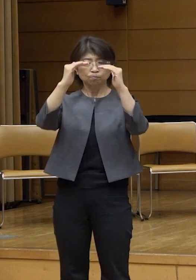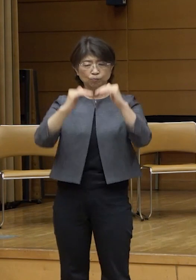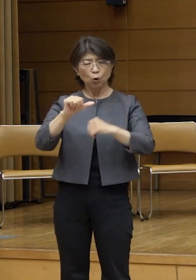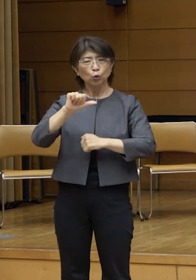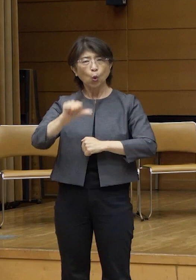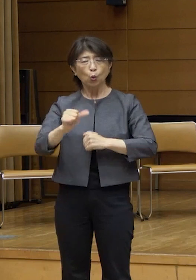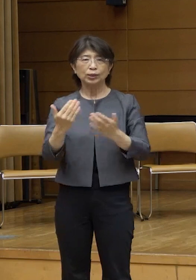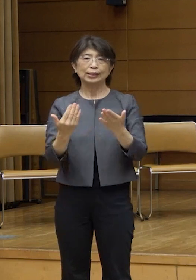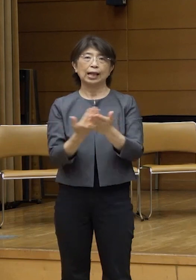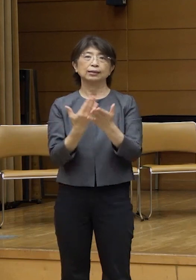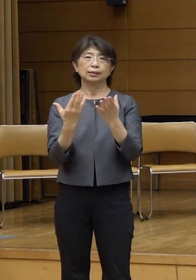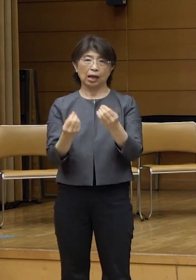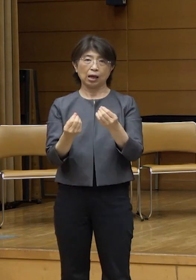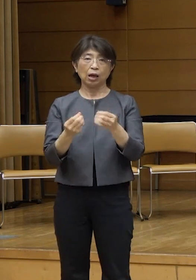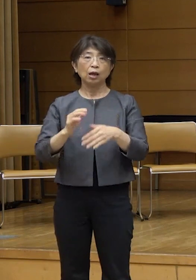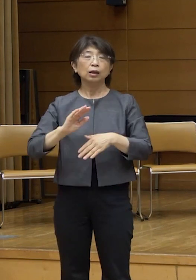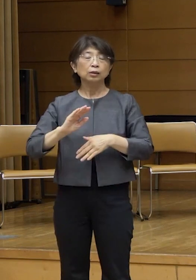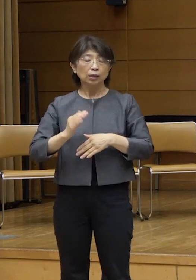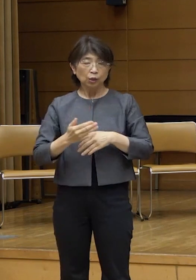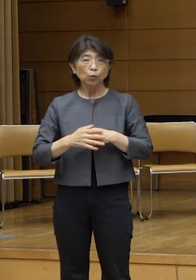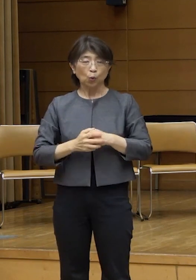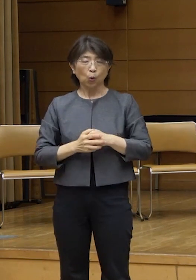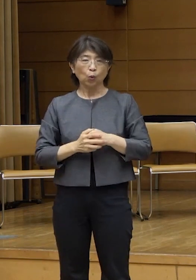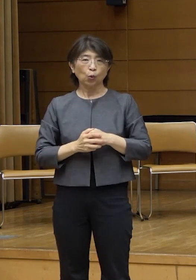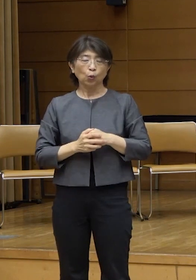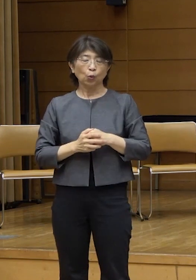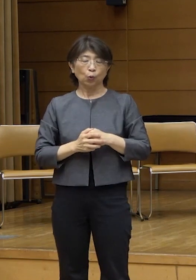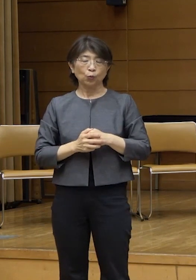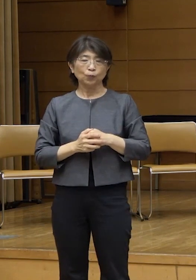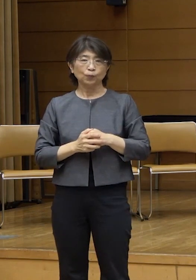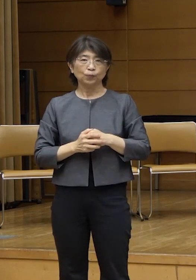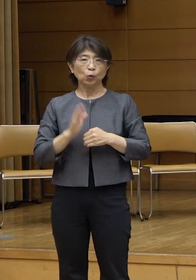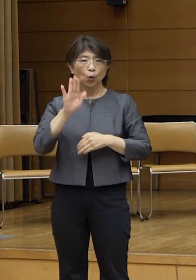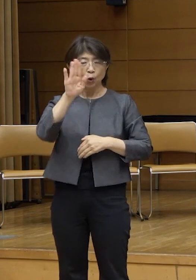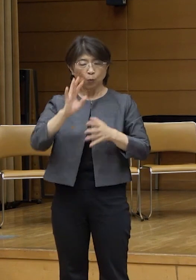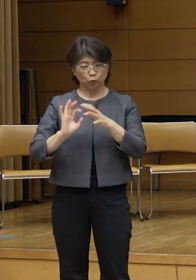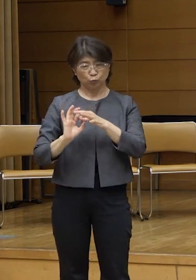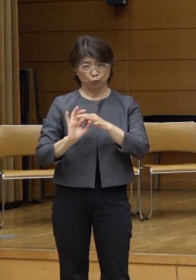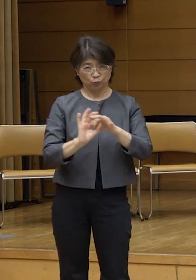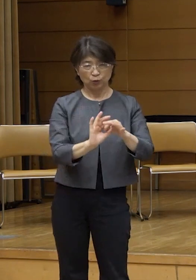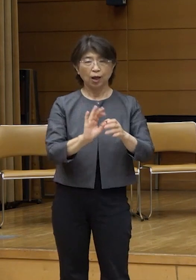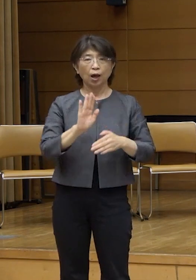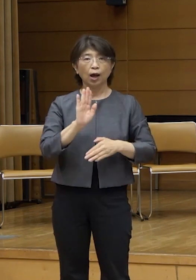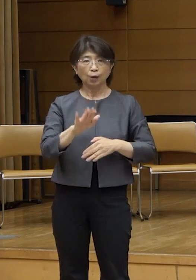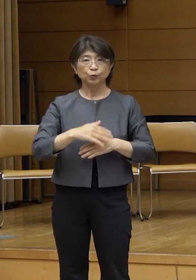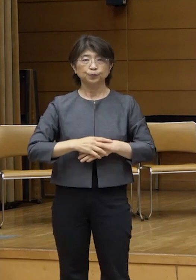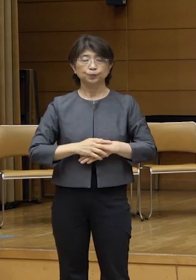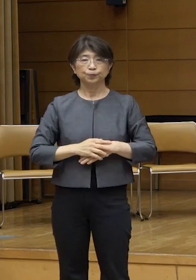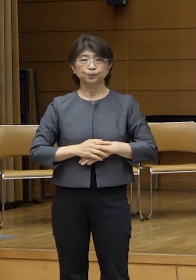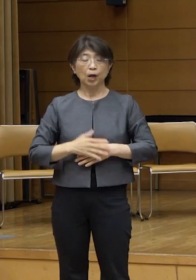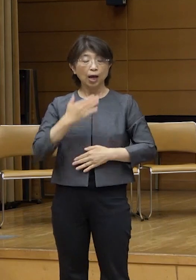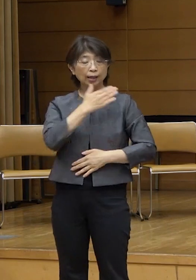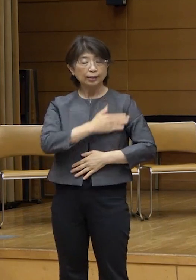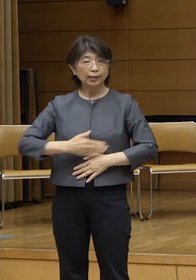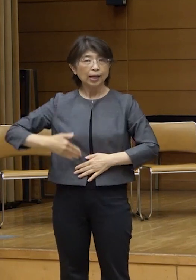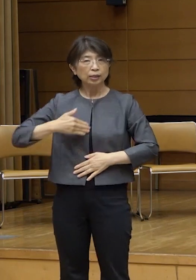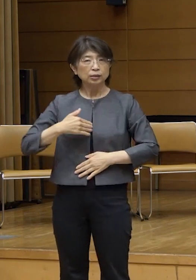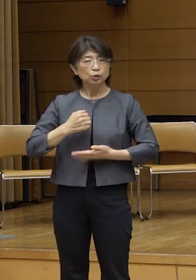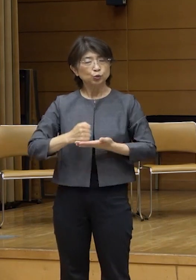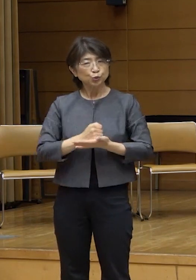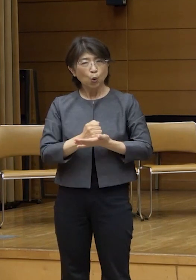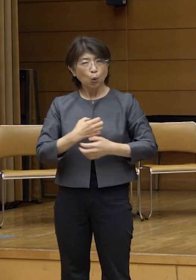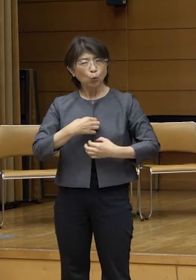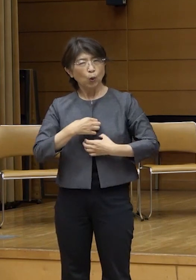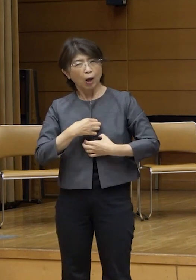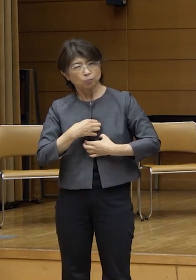って、これが緩やかになったというわけではありません。そこで、まずは体調不安や発熱などの症